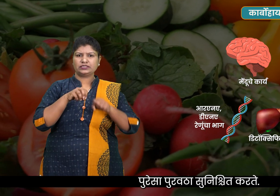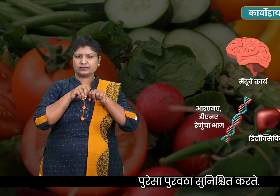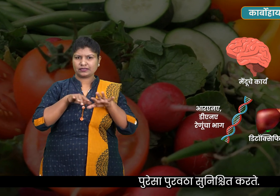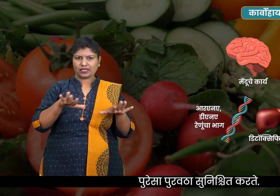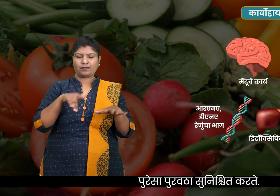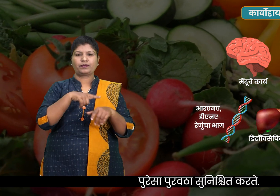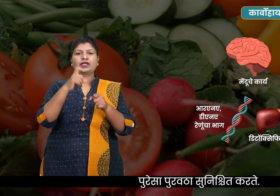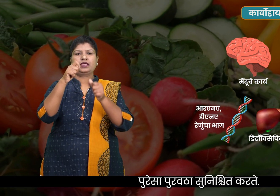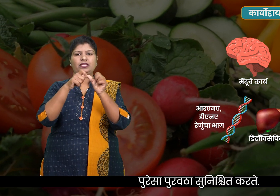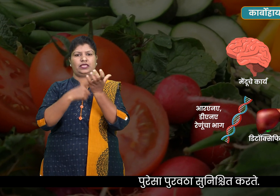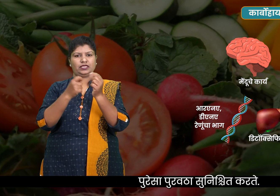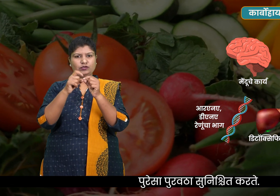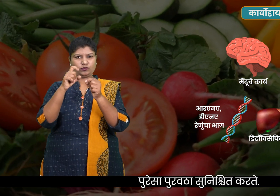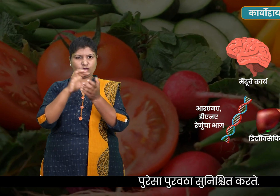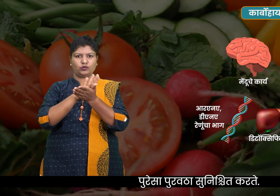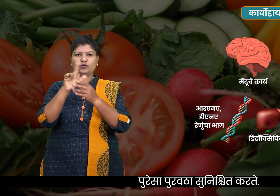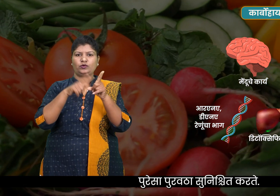पुरेसा पुरवठा सुनिश्चित करते.